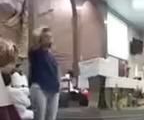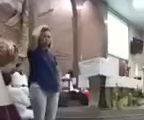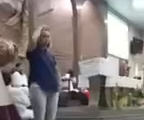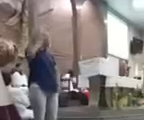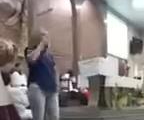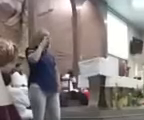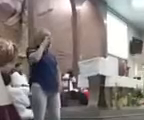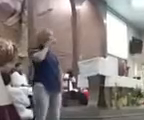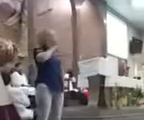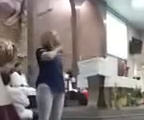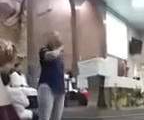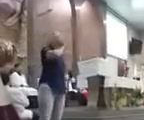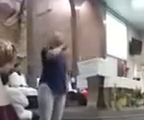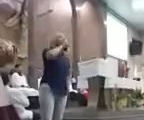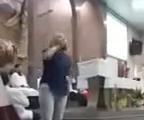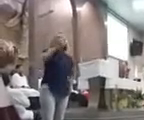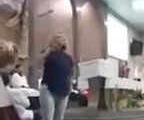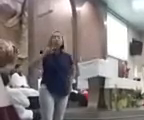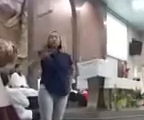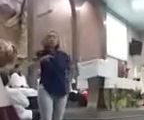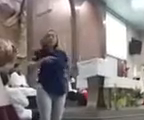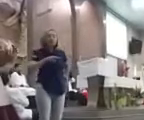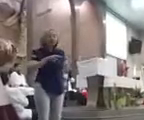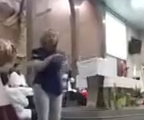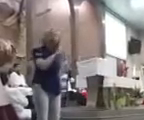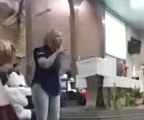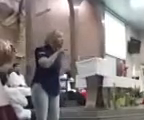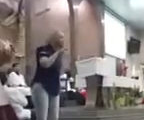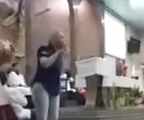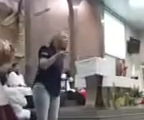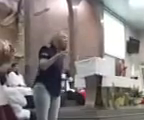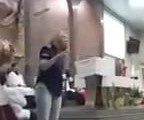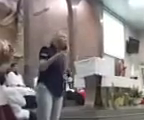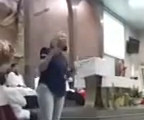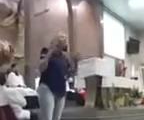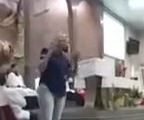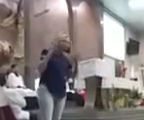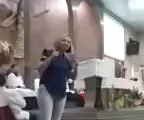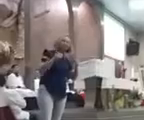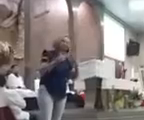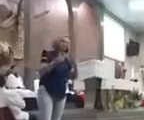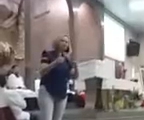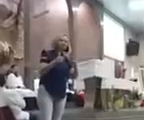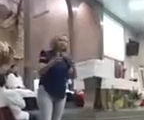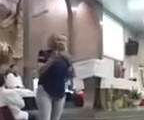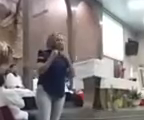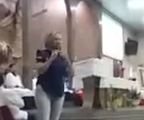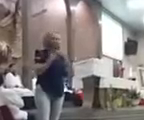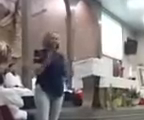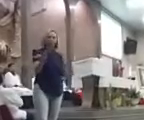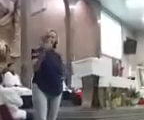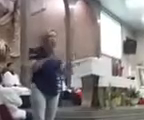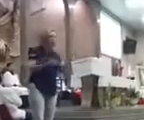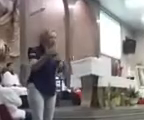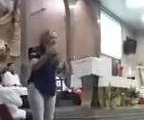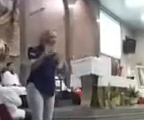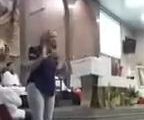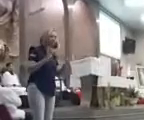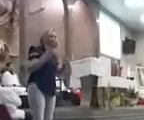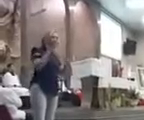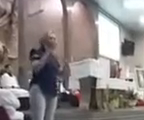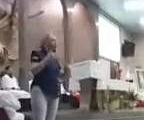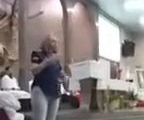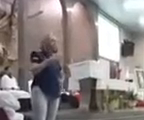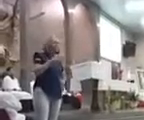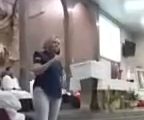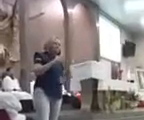deu aquela olhada, né, para todos os convidados, saudando, acolhendo. Mas no meio daquela